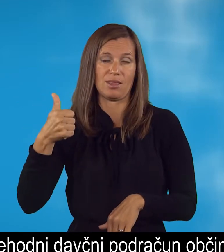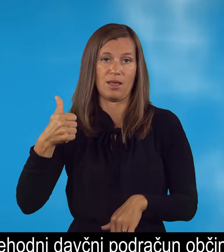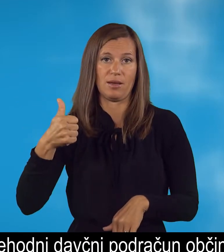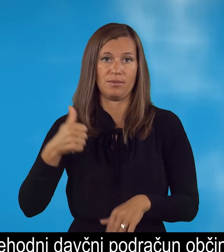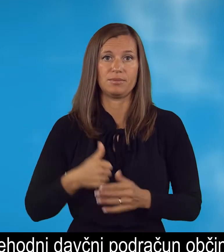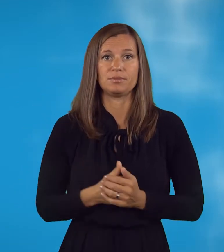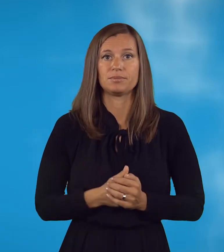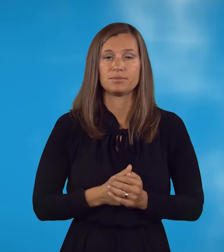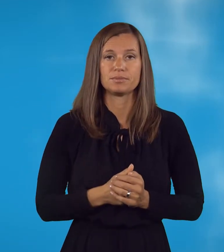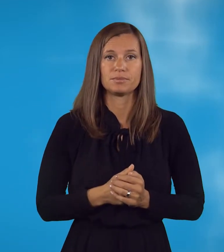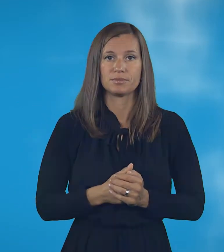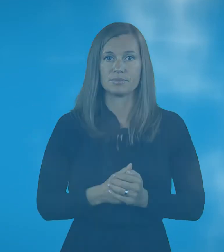DŠ-95001.